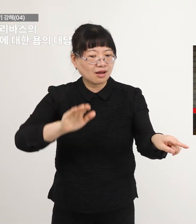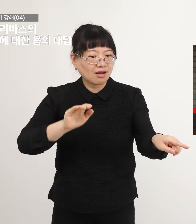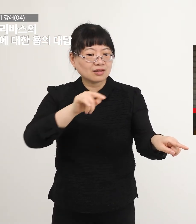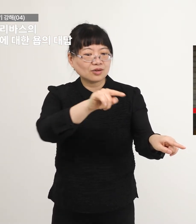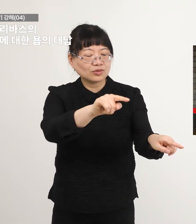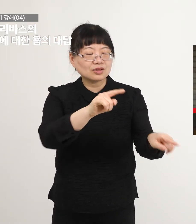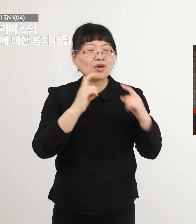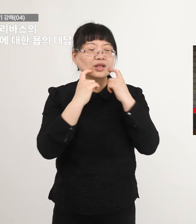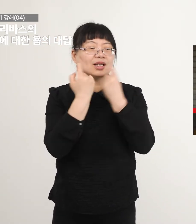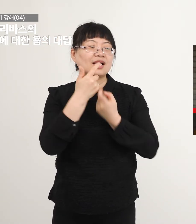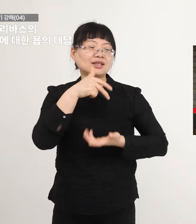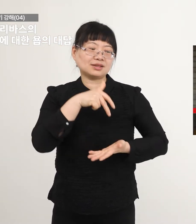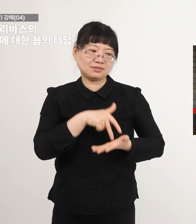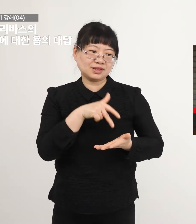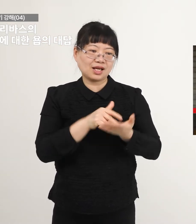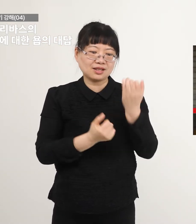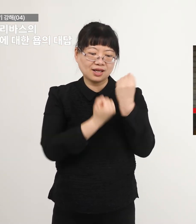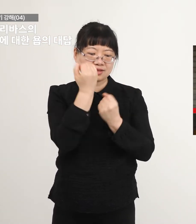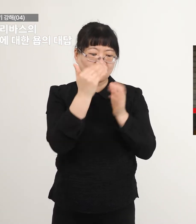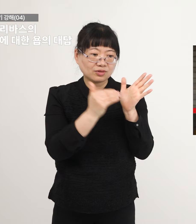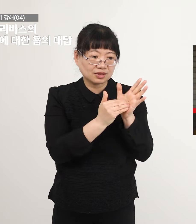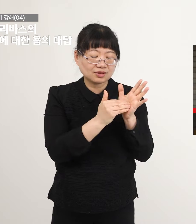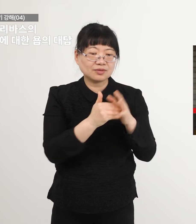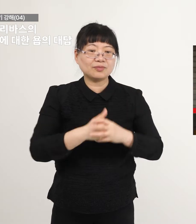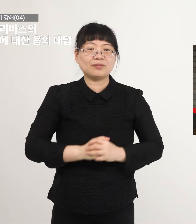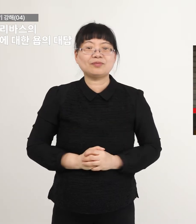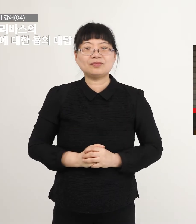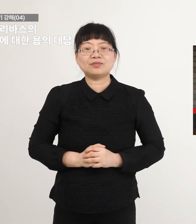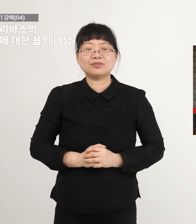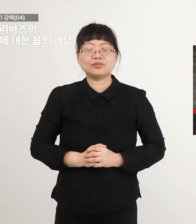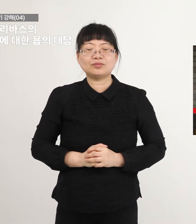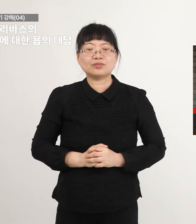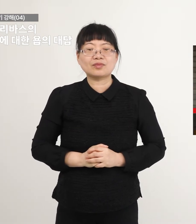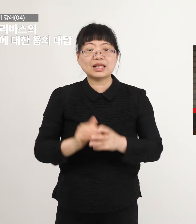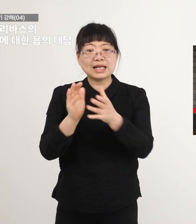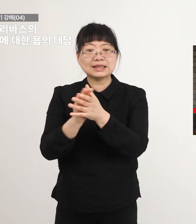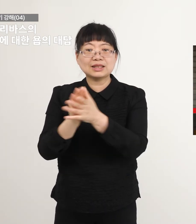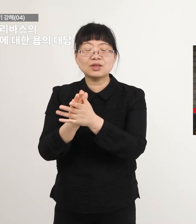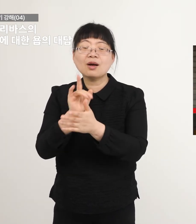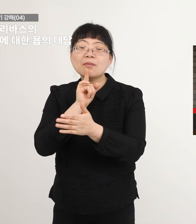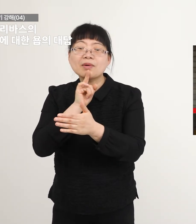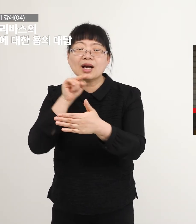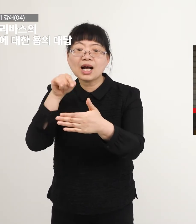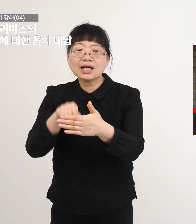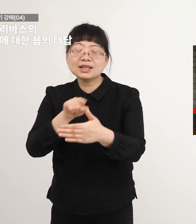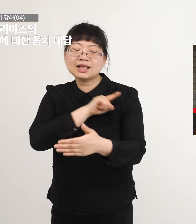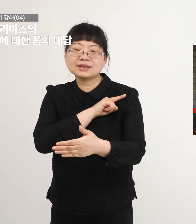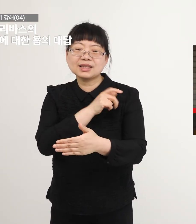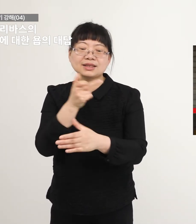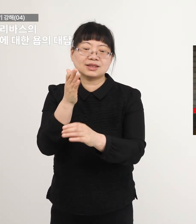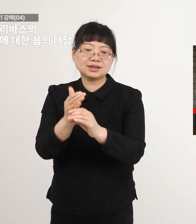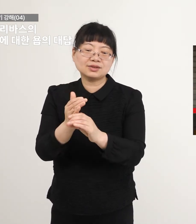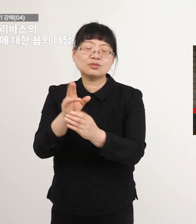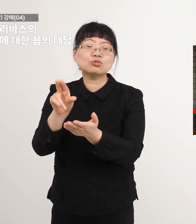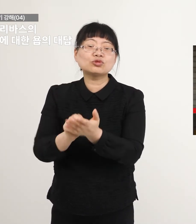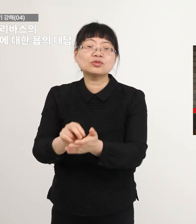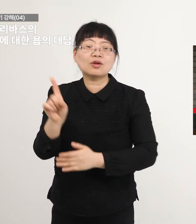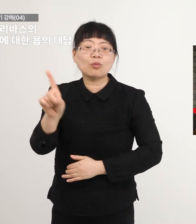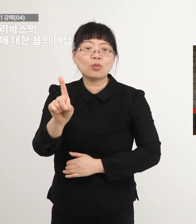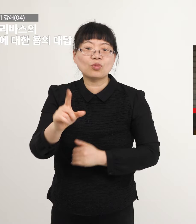너의 주관적인 해석일 뿐이다. 일단 여기에서 친구들 말 속에 가장 큰 핵심적인